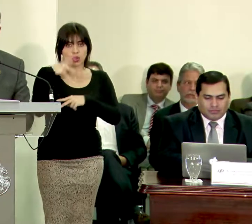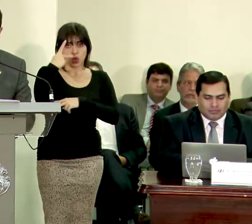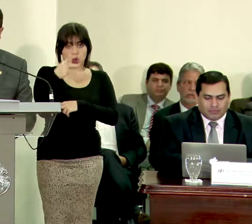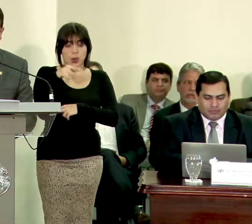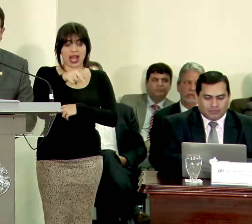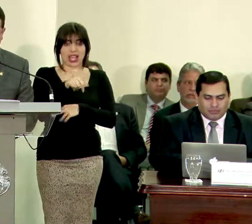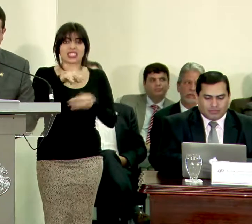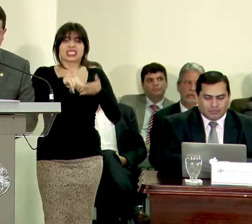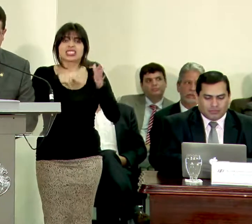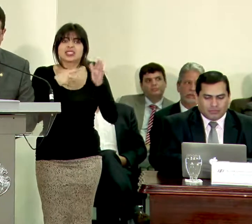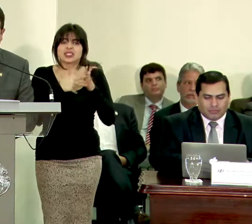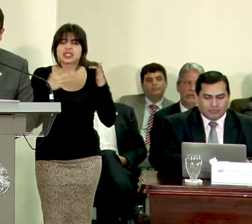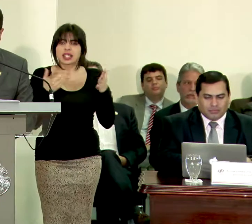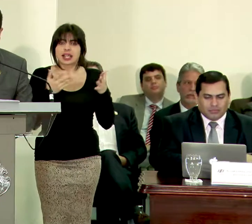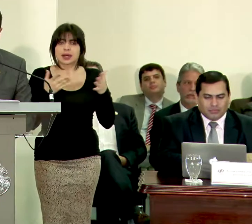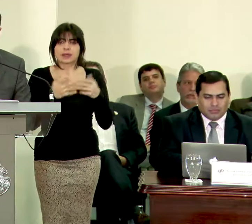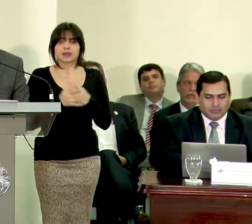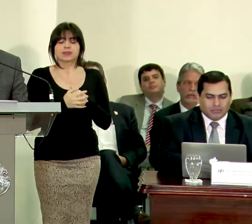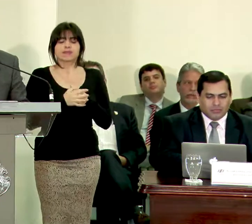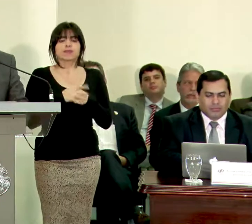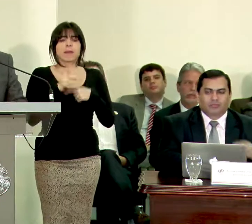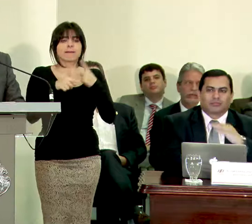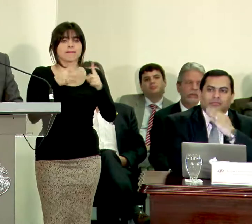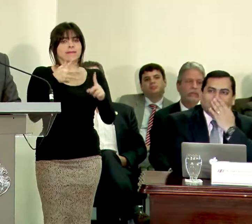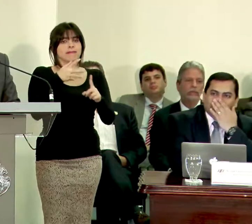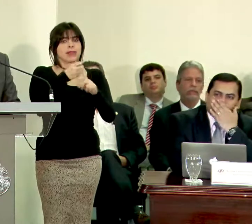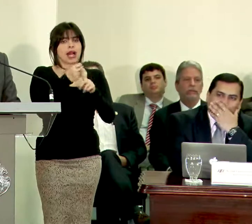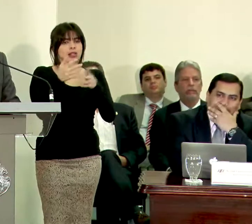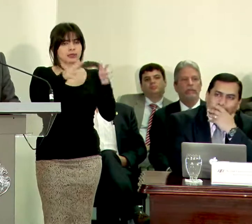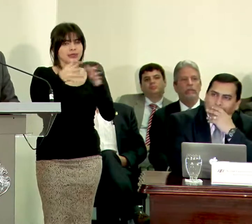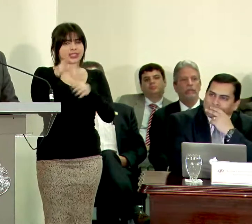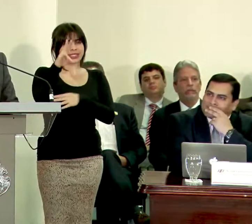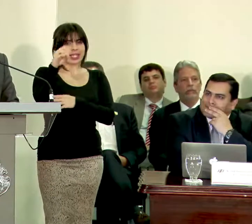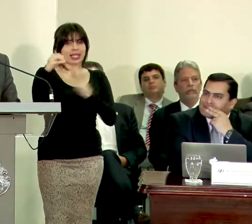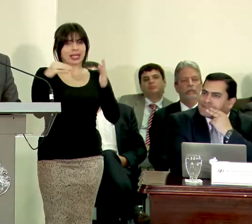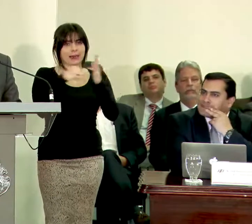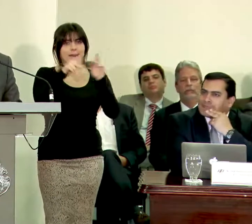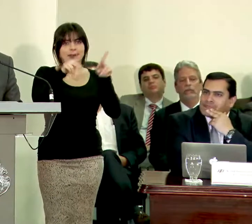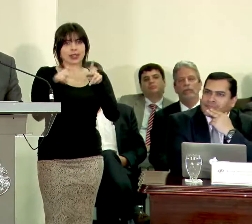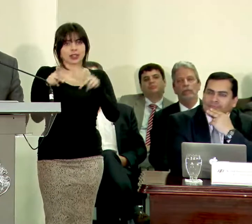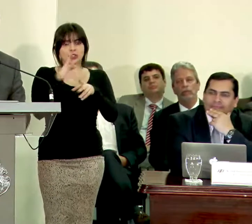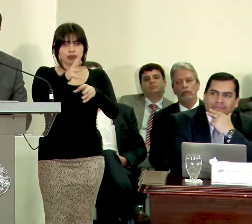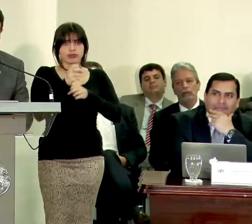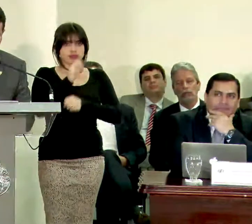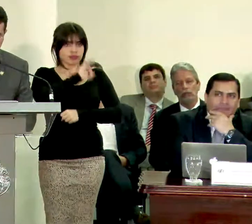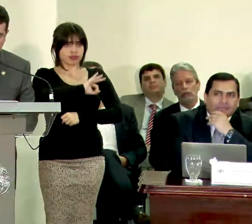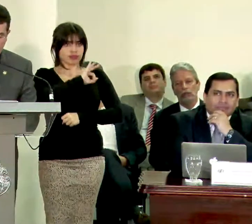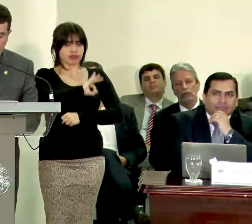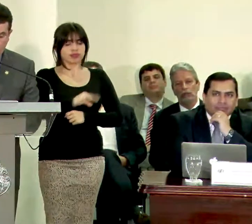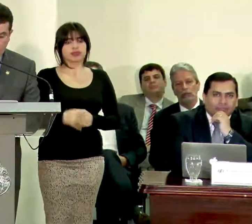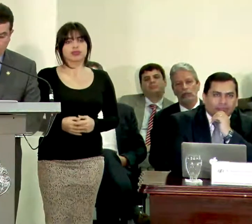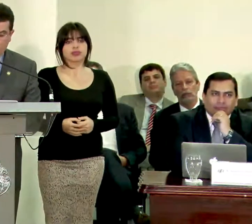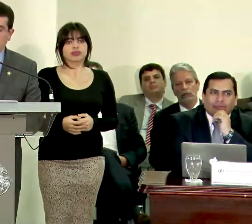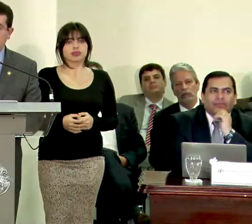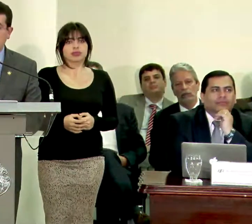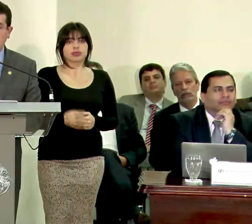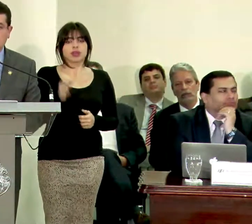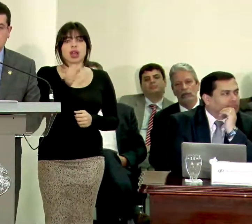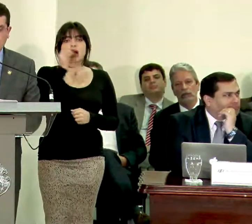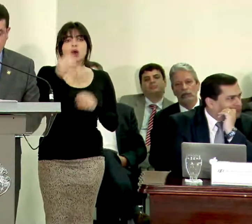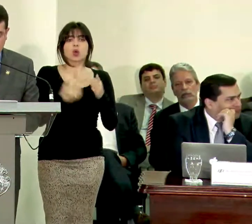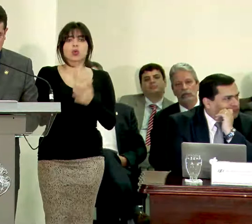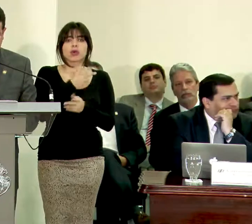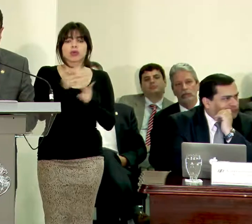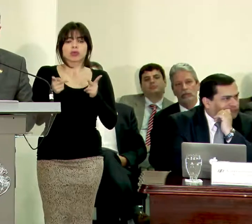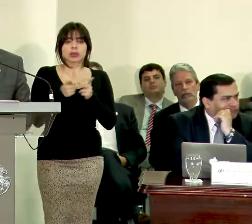que implicaría un impacto a cerca de 70,000 beneficiarios. Habrá